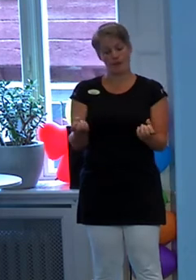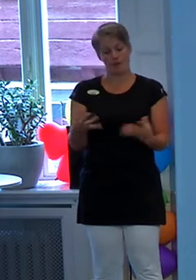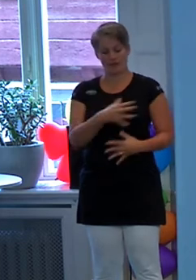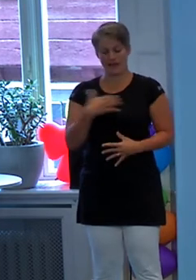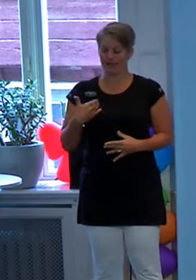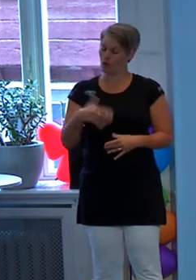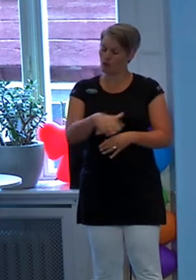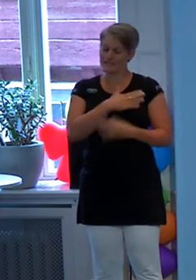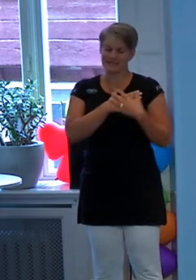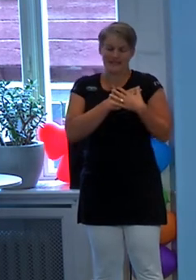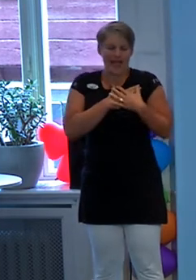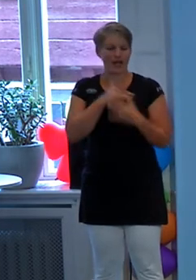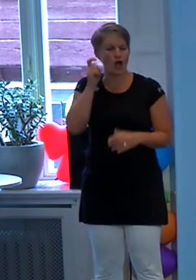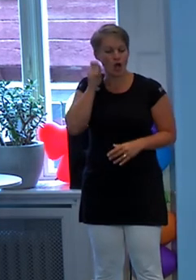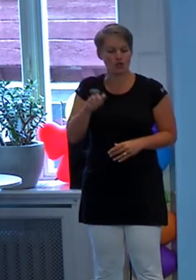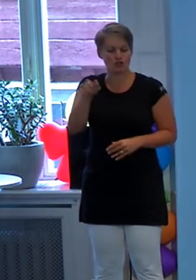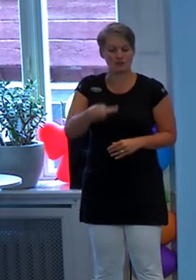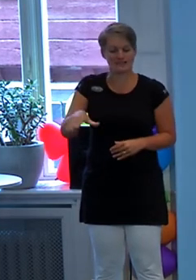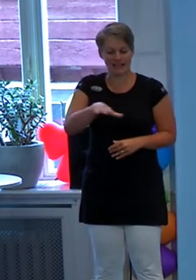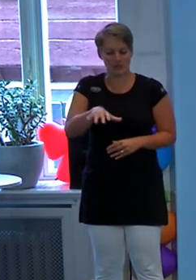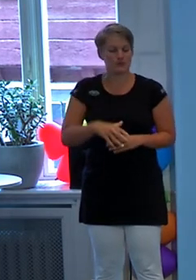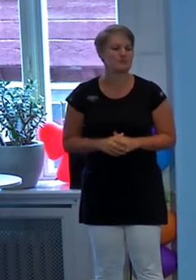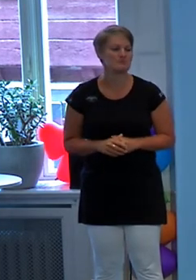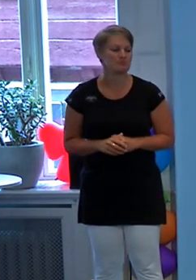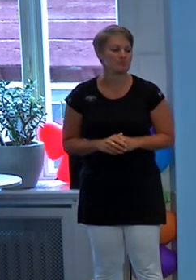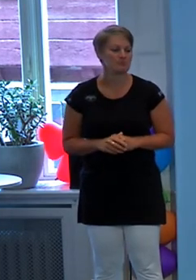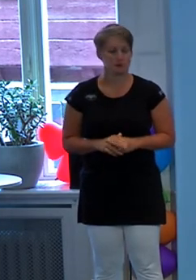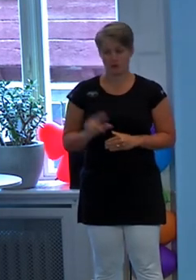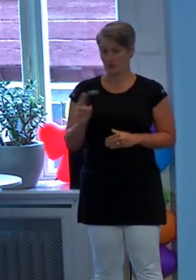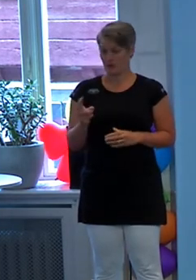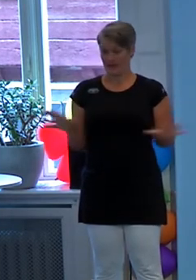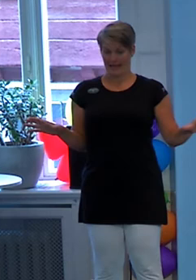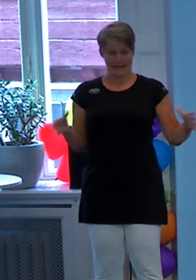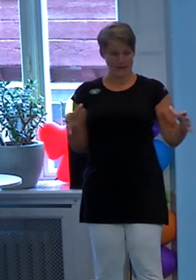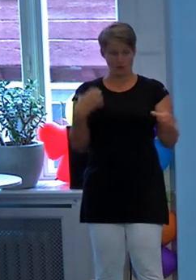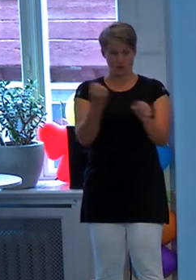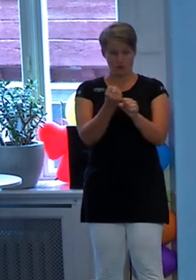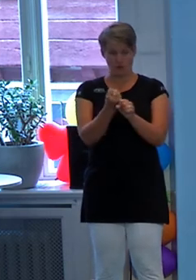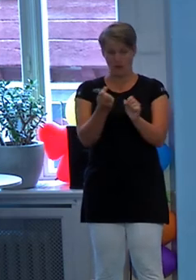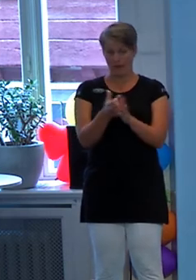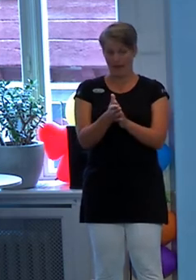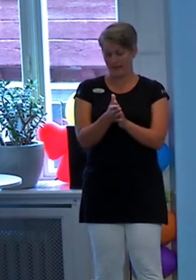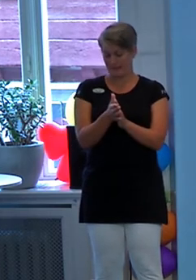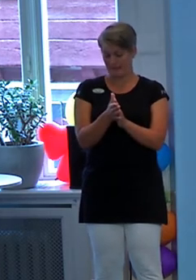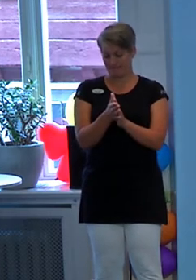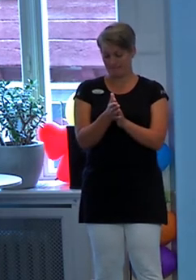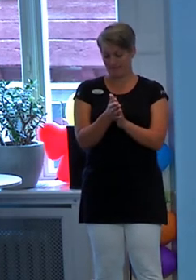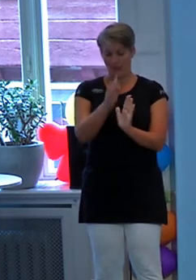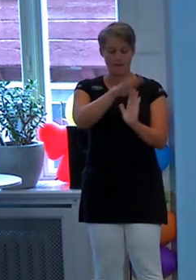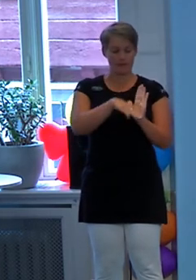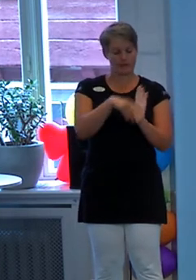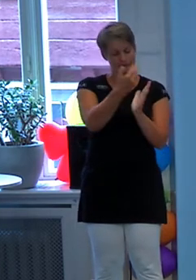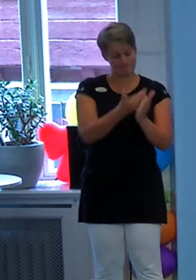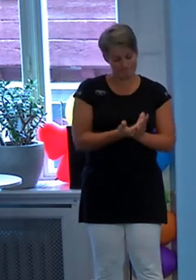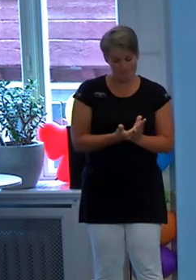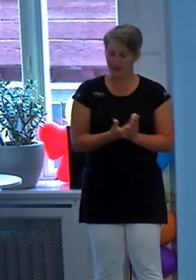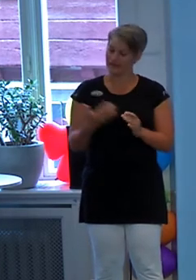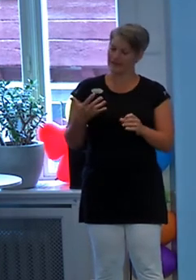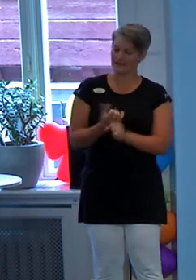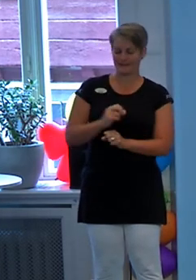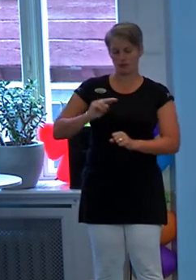kära Öresundsregion på massa olika sätt. Och nu har gänget som då jobbar med programläggningen letat upp ett